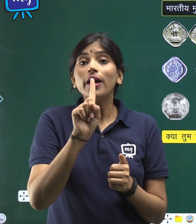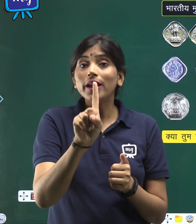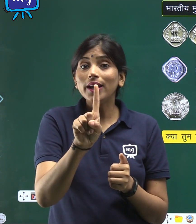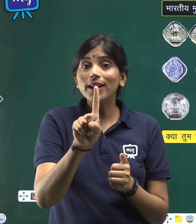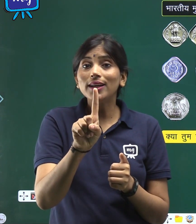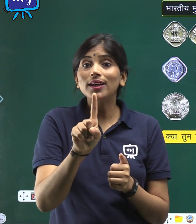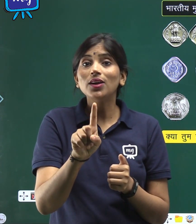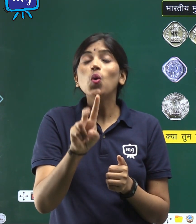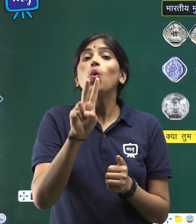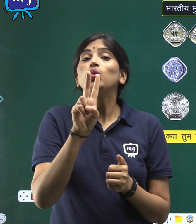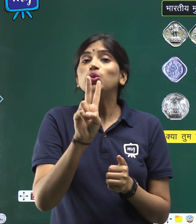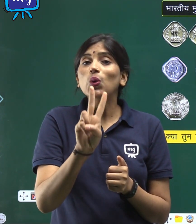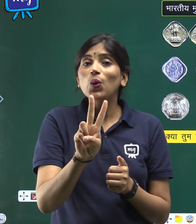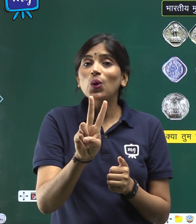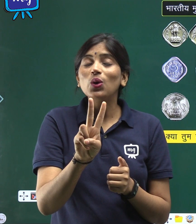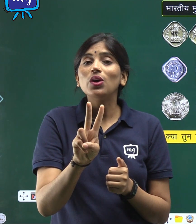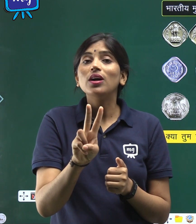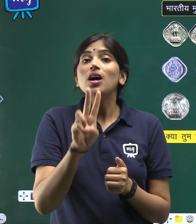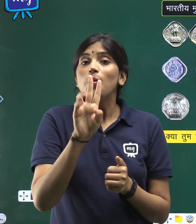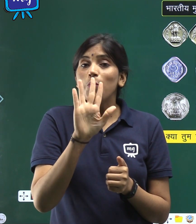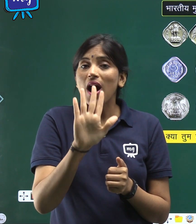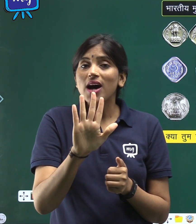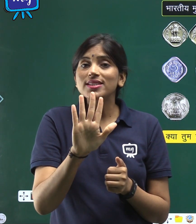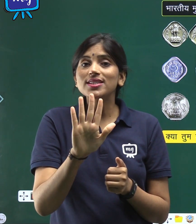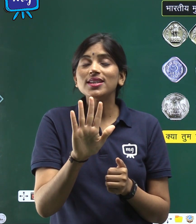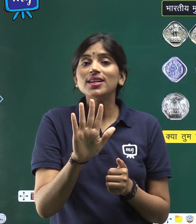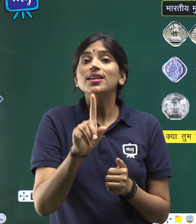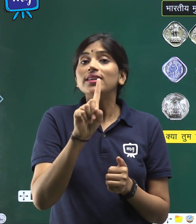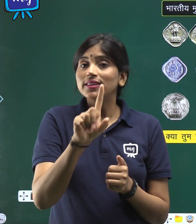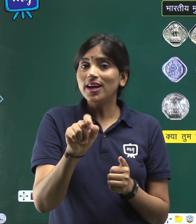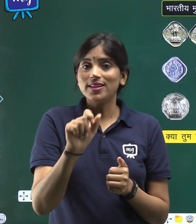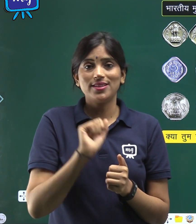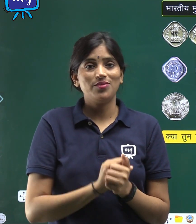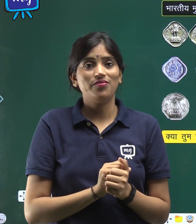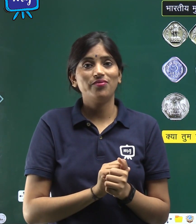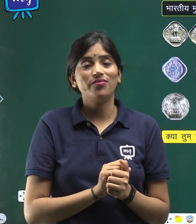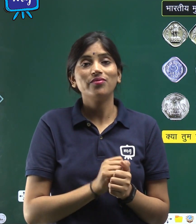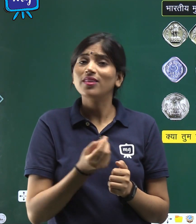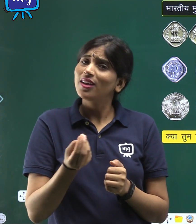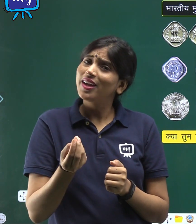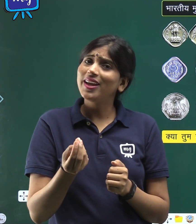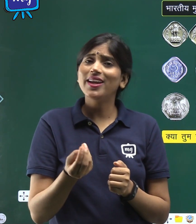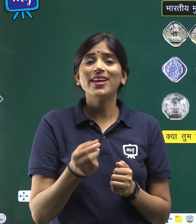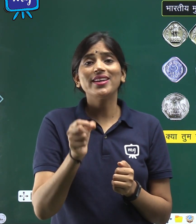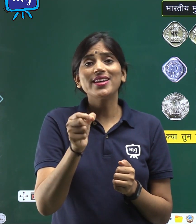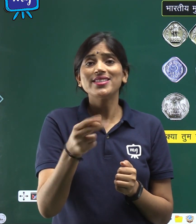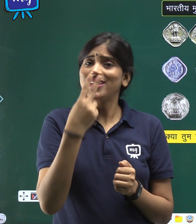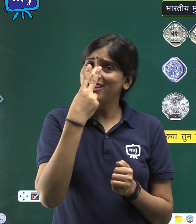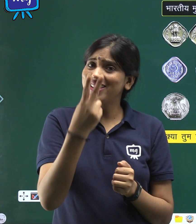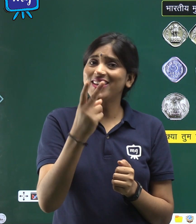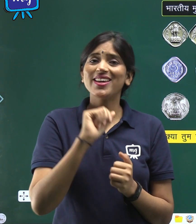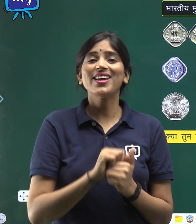1, 2, 5, 10 इनके सिक्के देखे